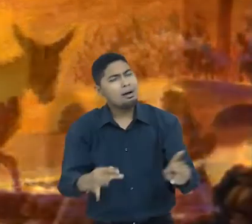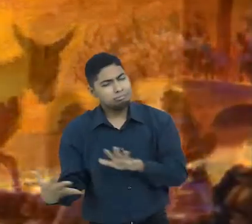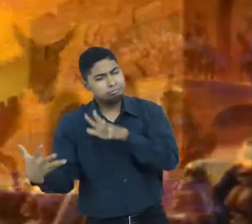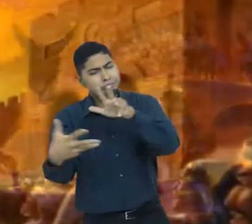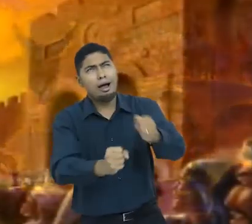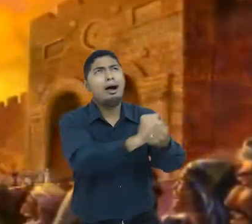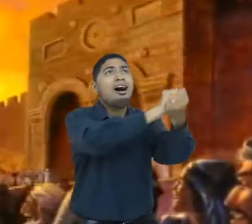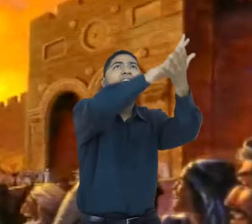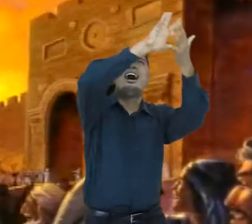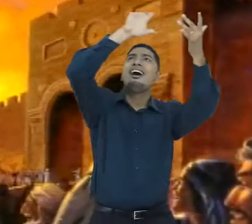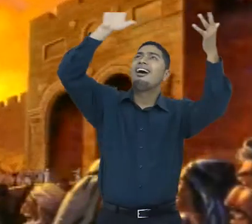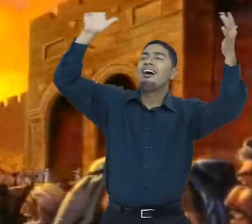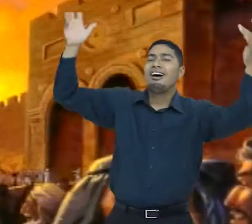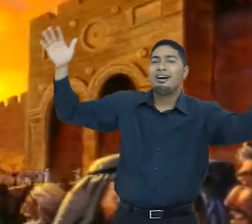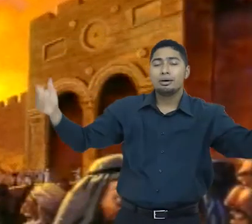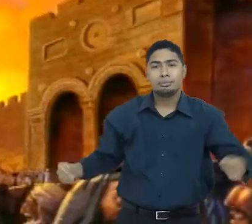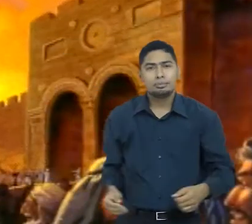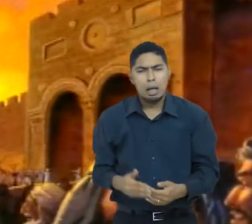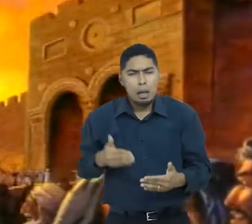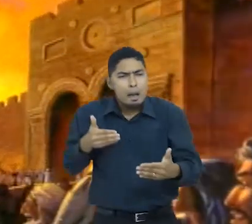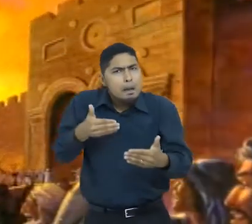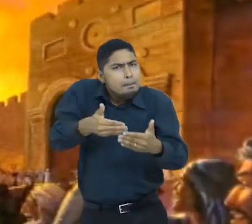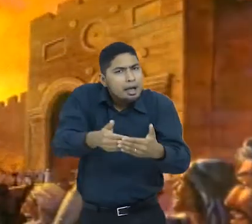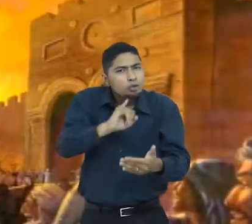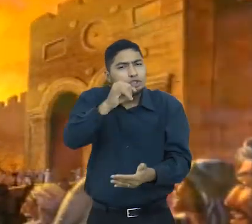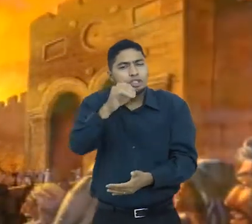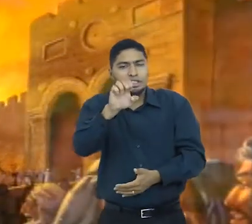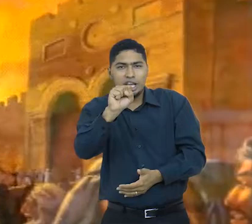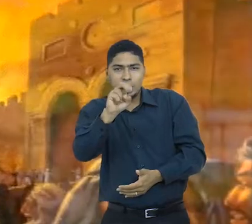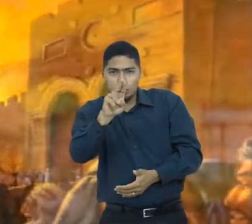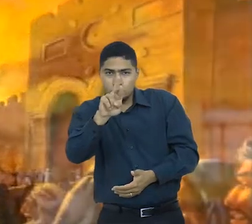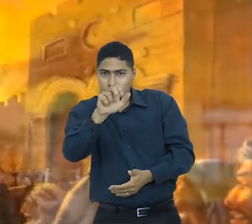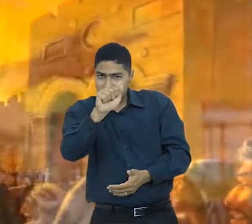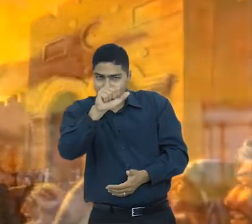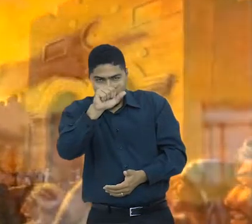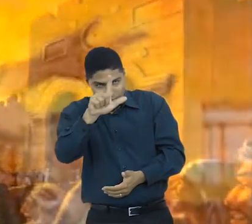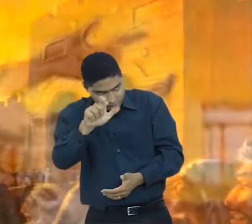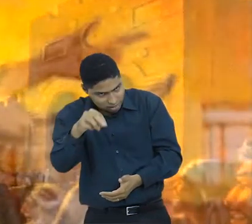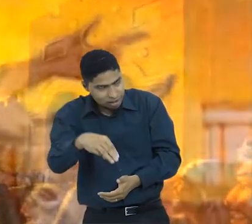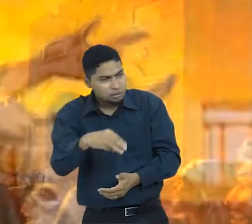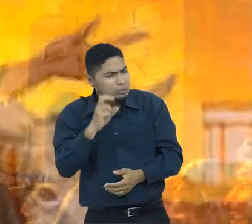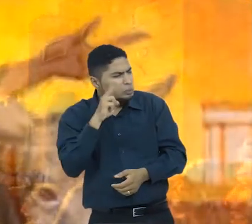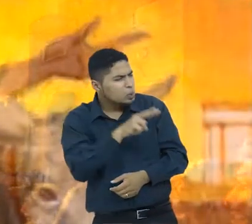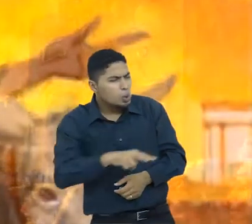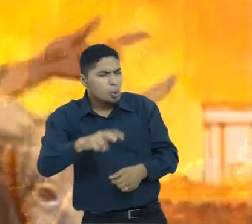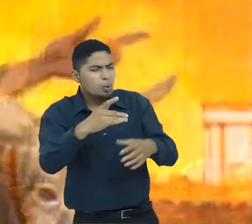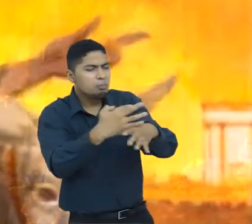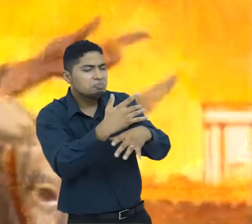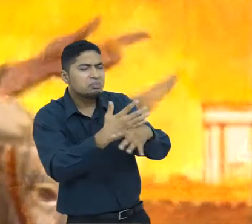Paz na terra e glória nas alturas! Perto de Jerusalém, Jesus olhou a cidade e chorou, porque os seus